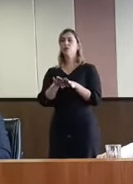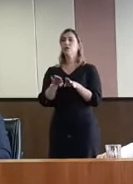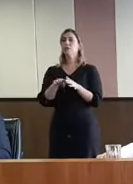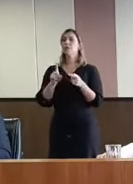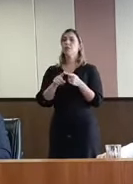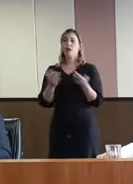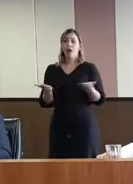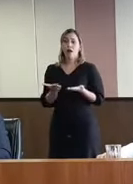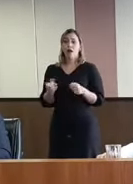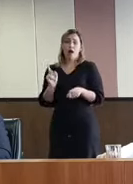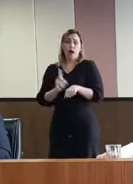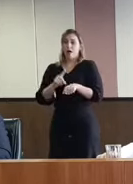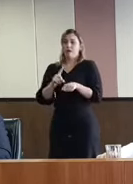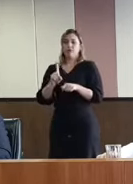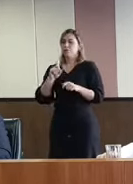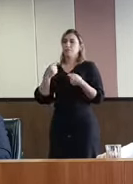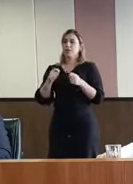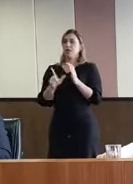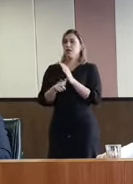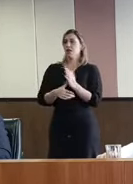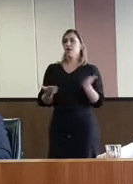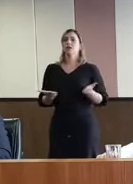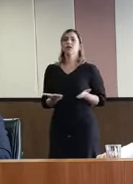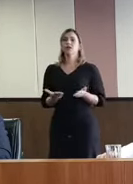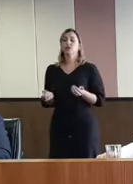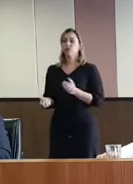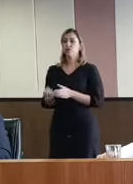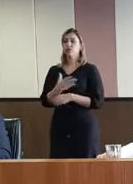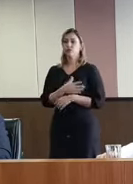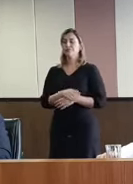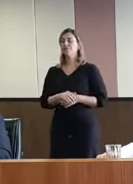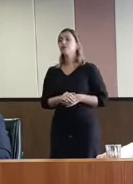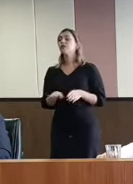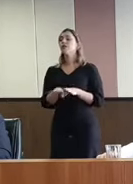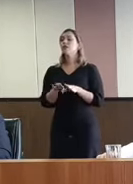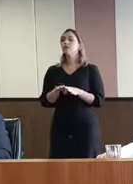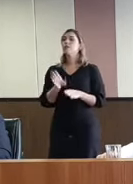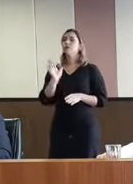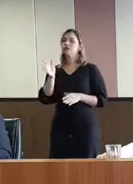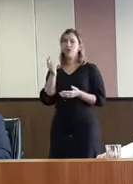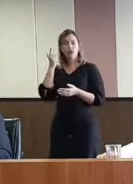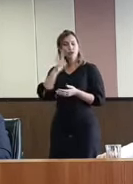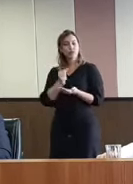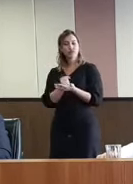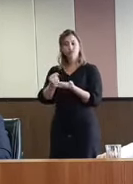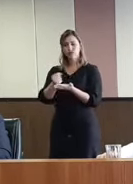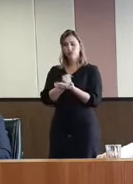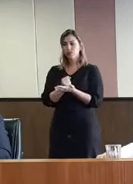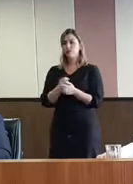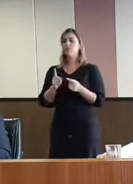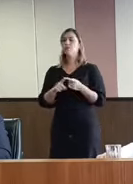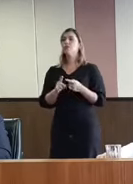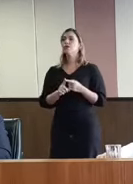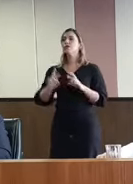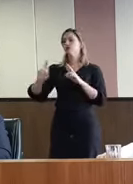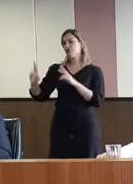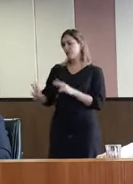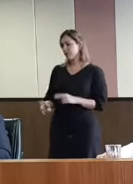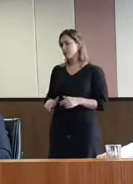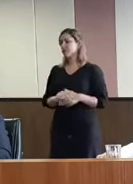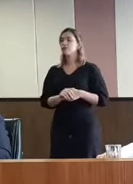emergencialidade, não apenas aos novos leitos que poderiam ser contratados, como aqueles já contratados pelo governo do estado para não dar um tratamento